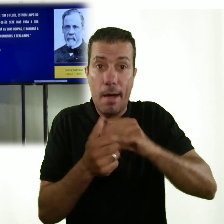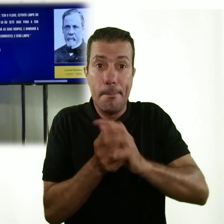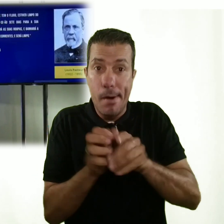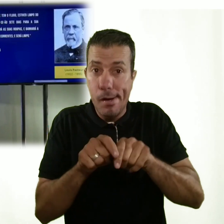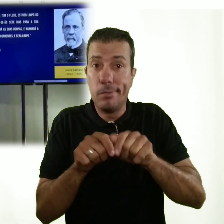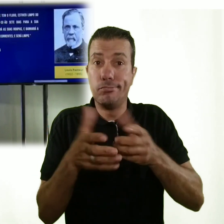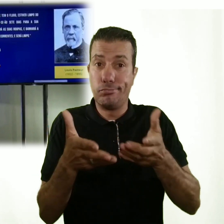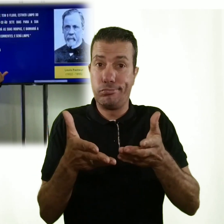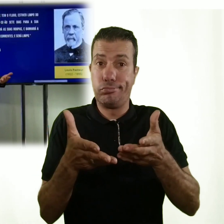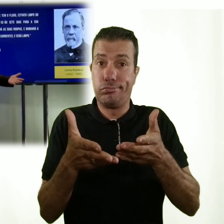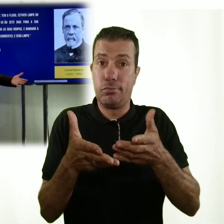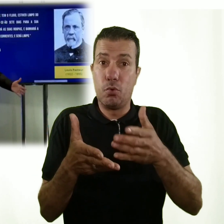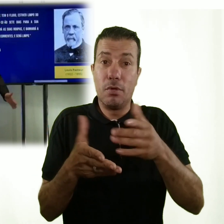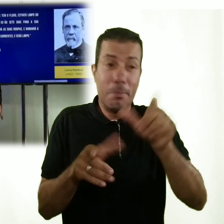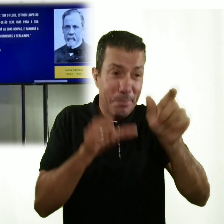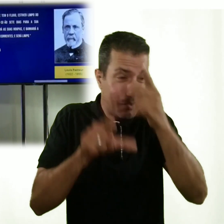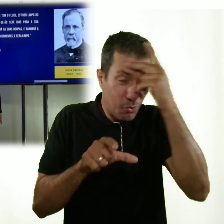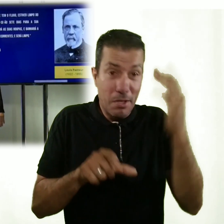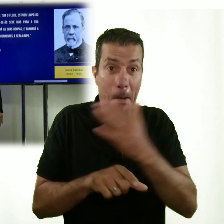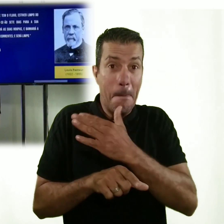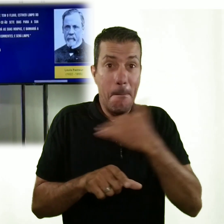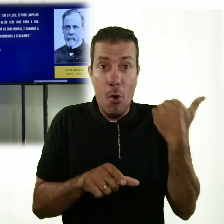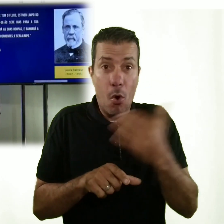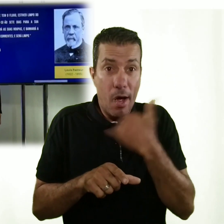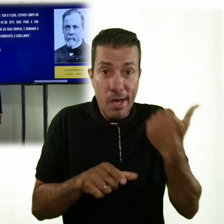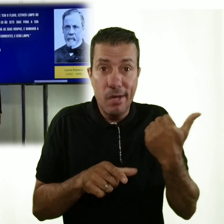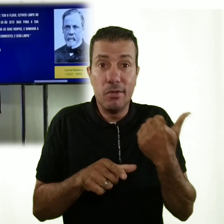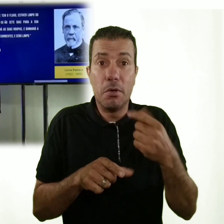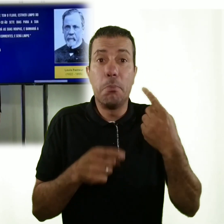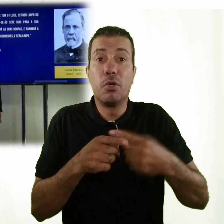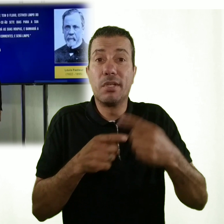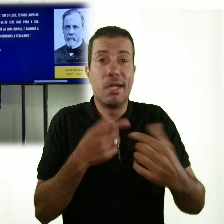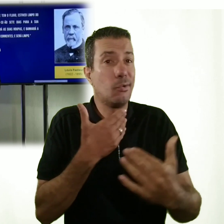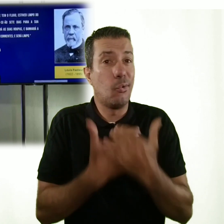gente morreu por não seguir essa recomendação.